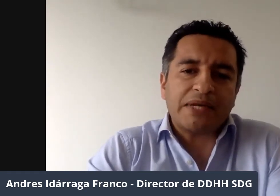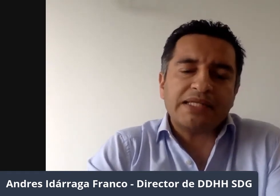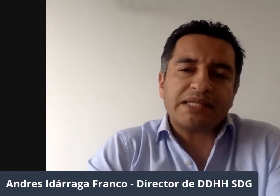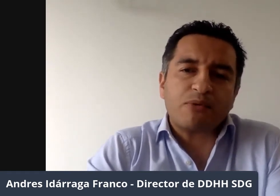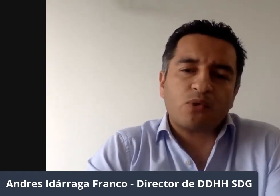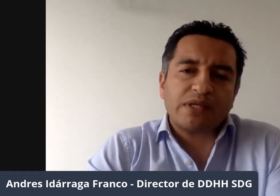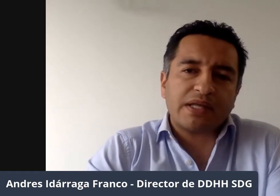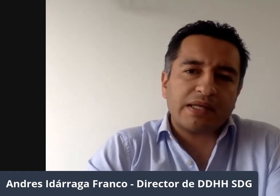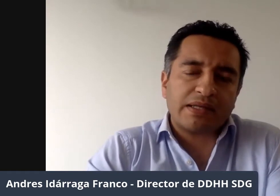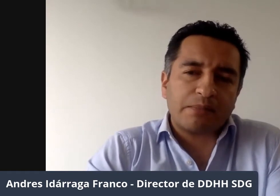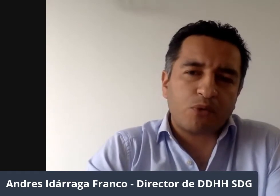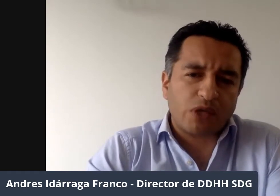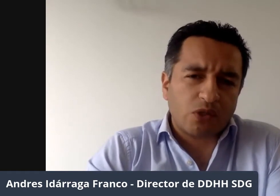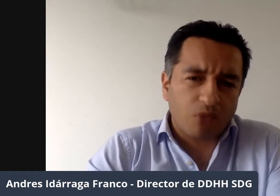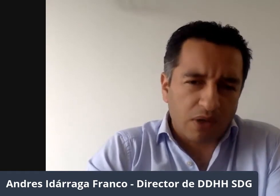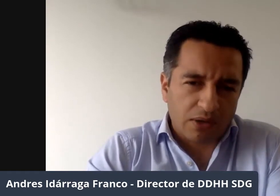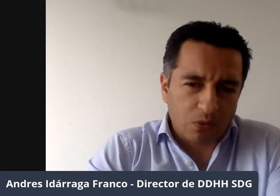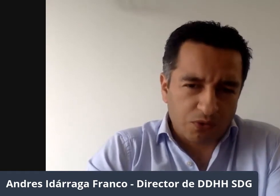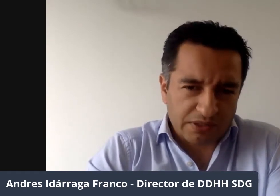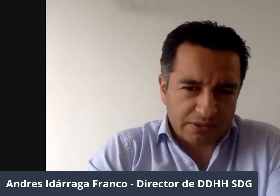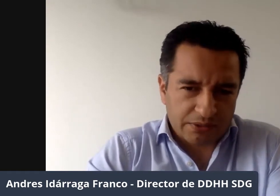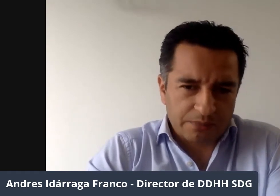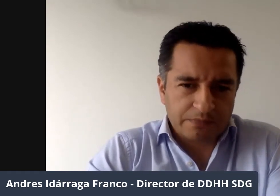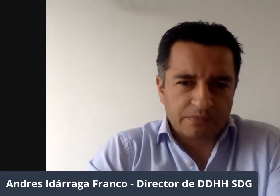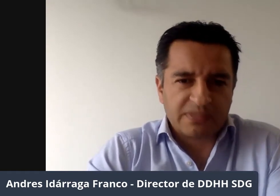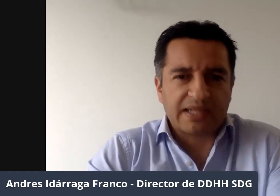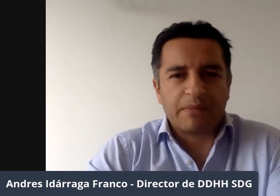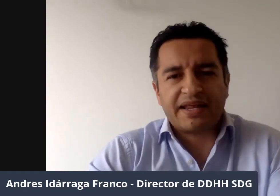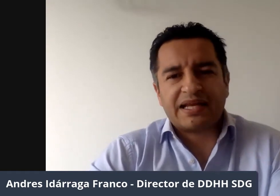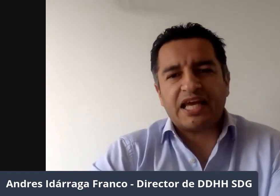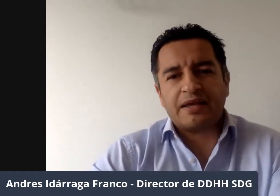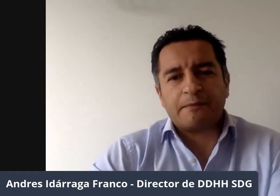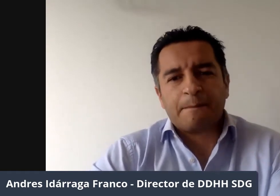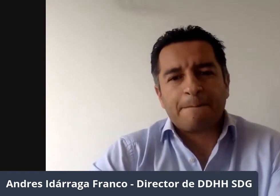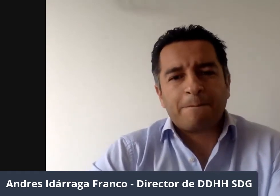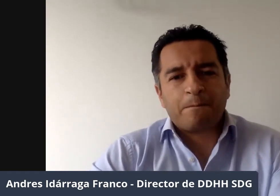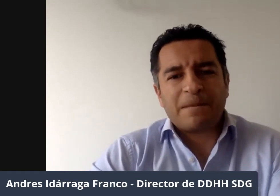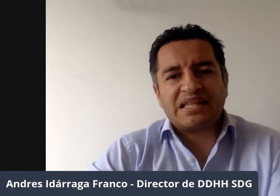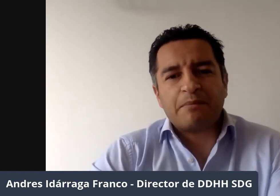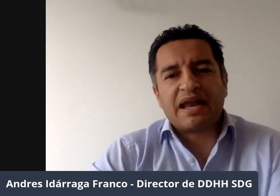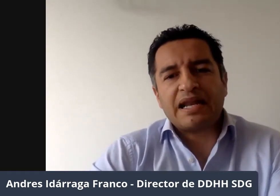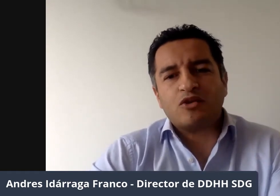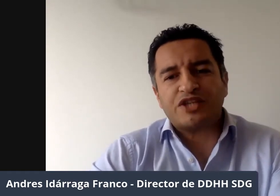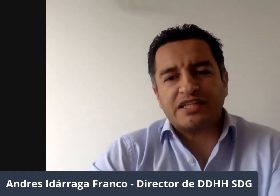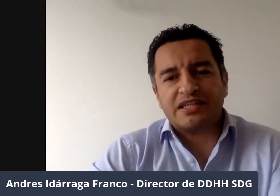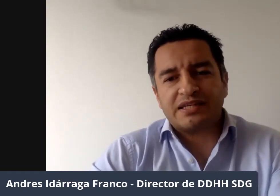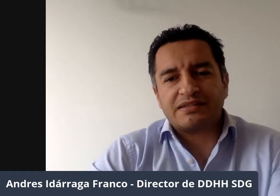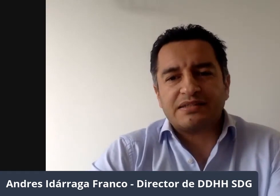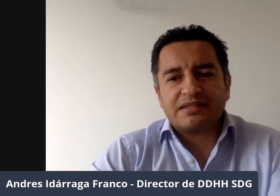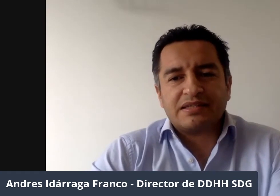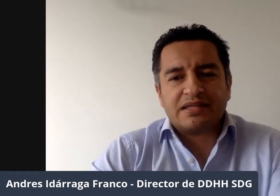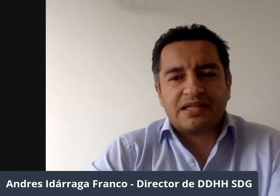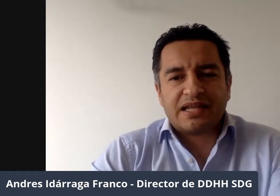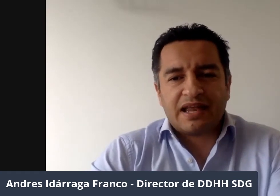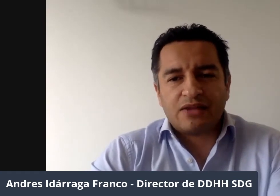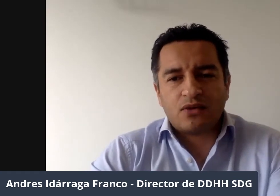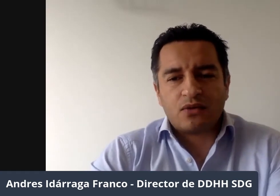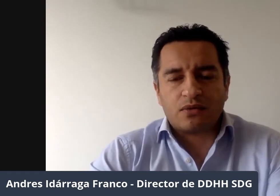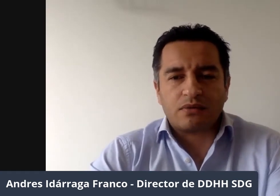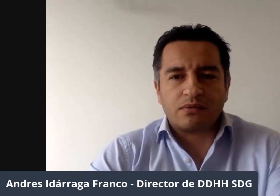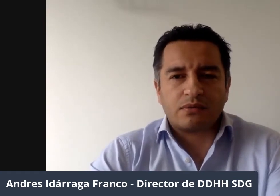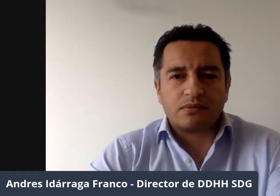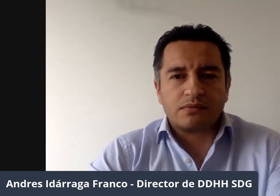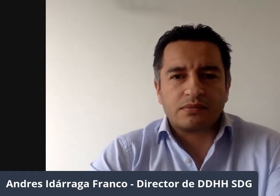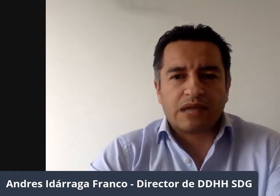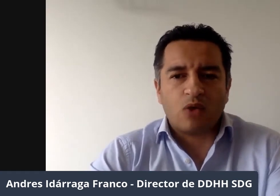que se civiliza por cuenta del proyecto moderno eurocéntrico. De tal manera que victimar al inocente,